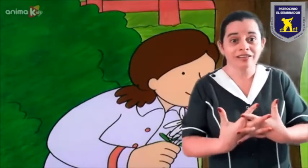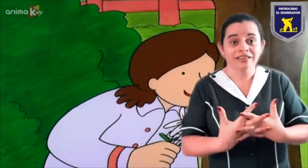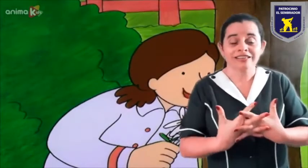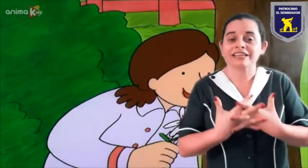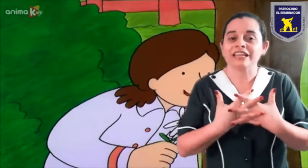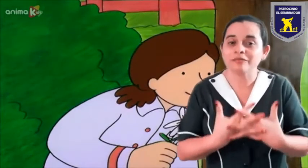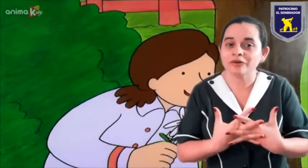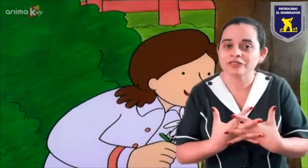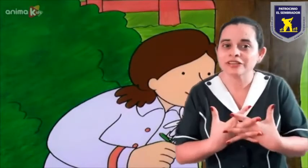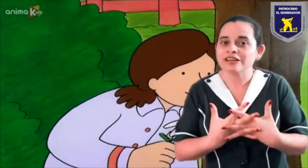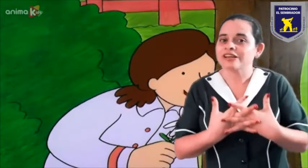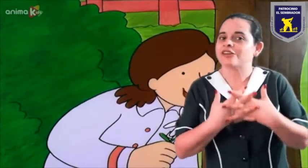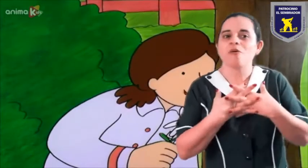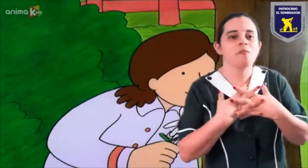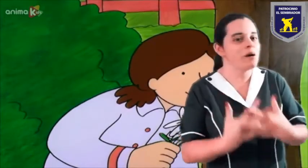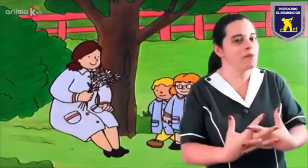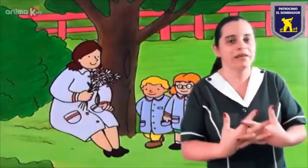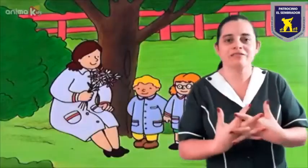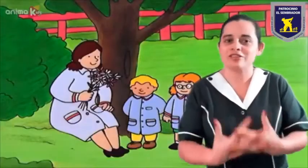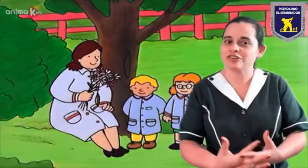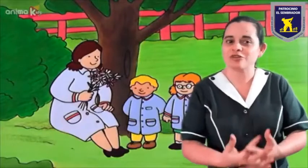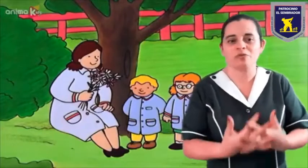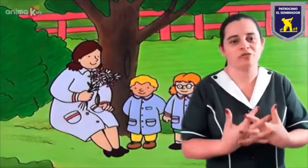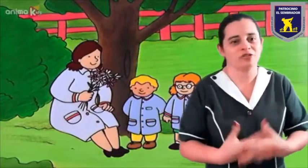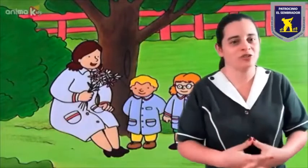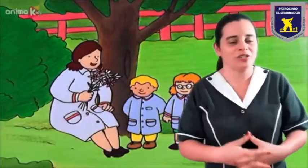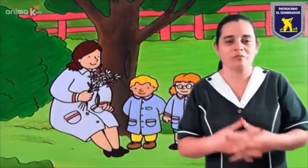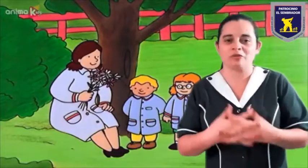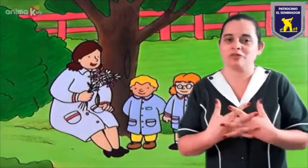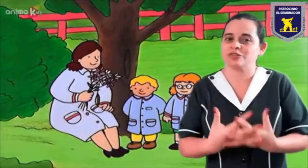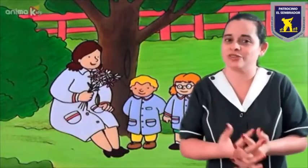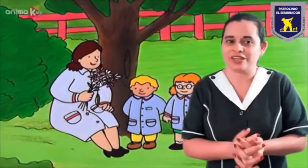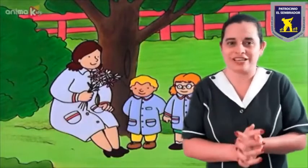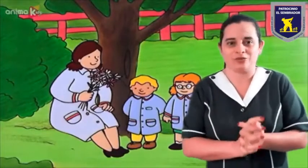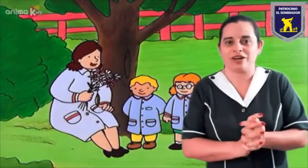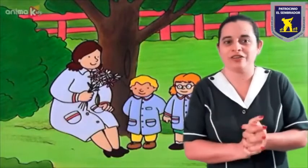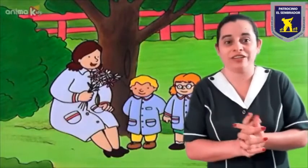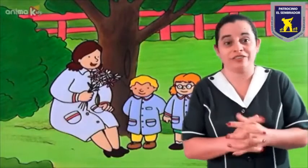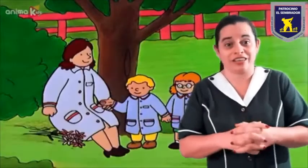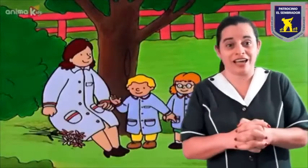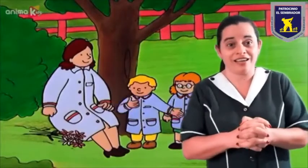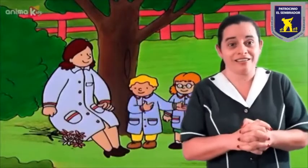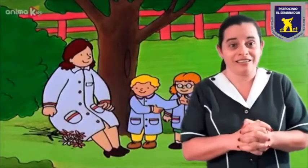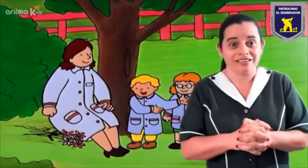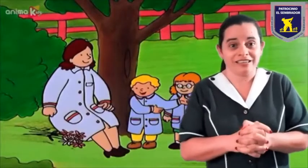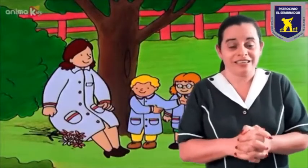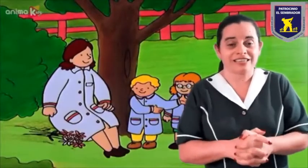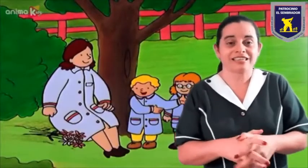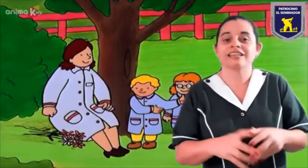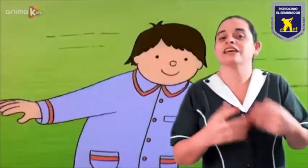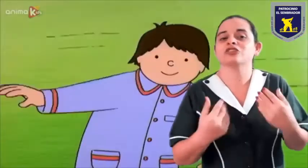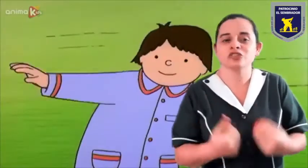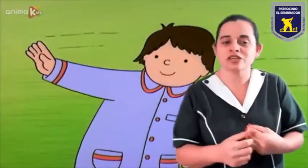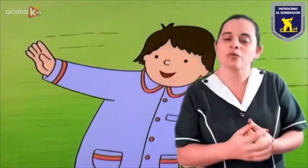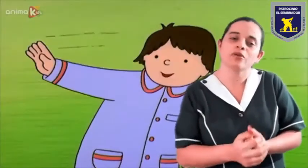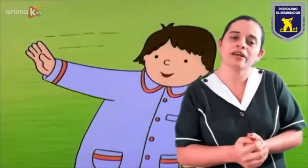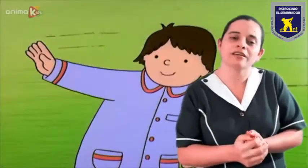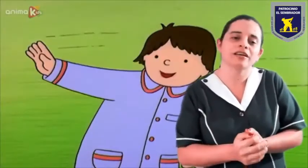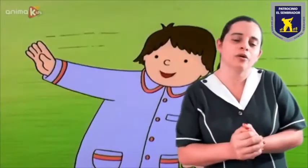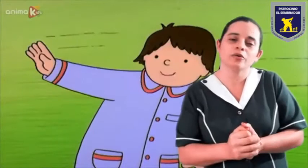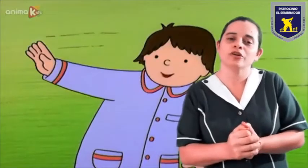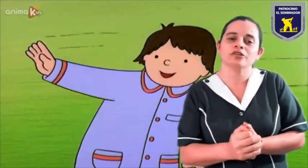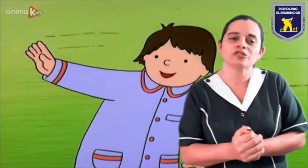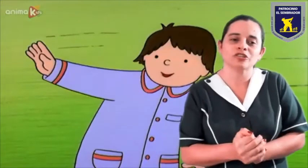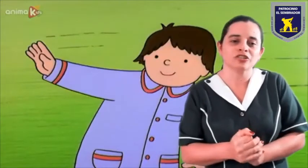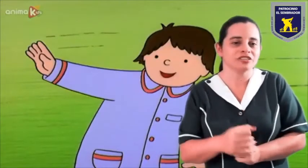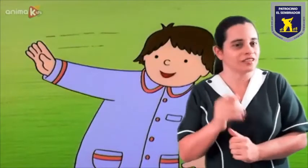Sembrador tenemos los más maravillosos profesores, profesoras, educadoras, ¿verdad? Quienes estoy segura que